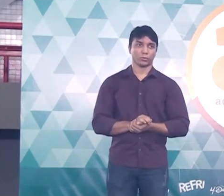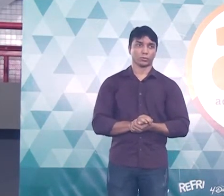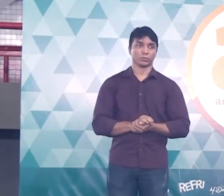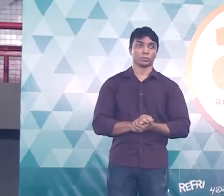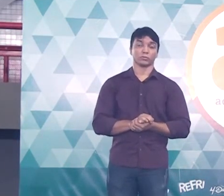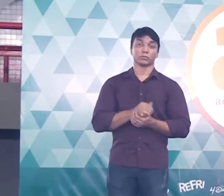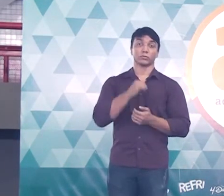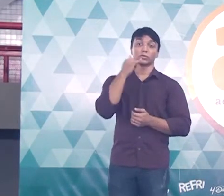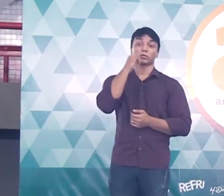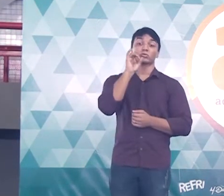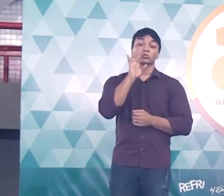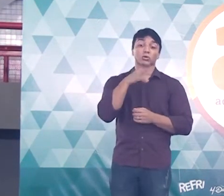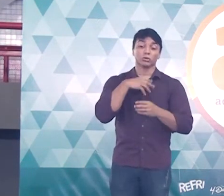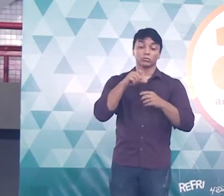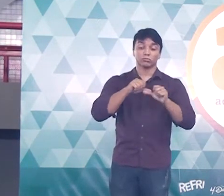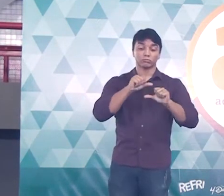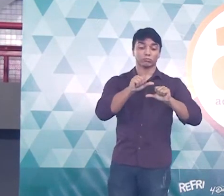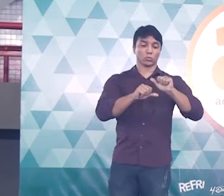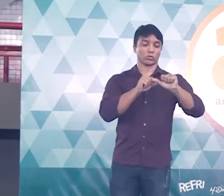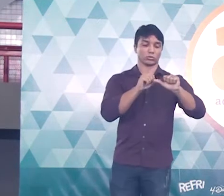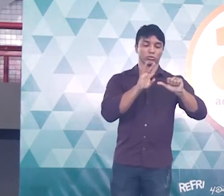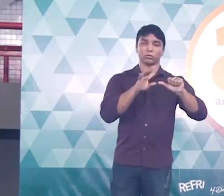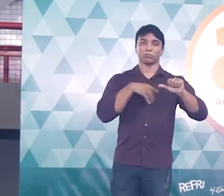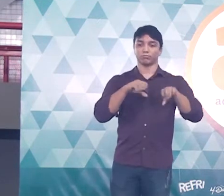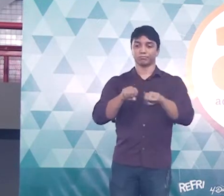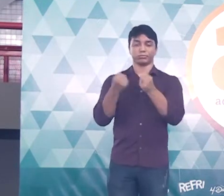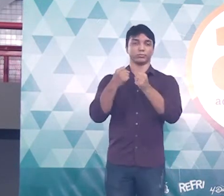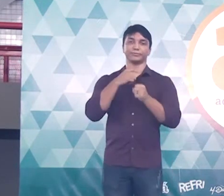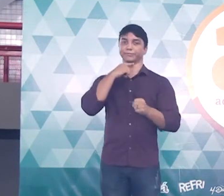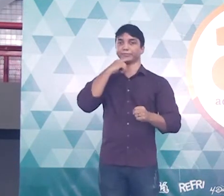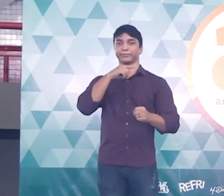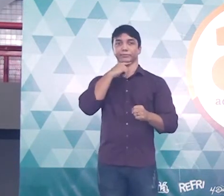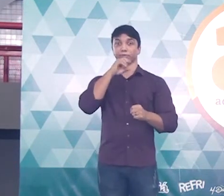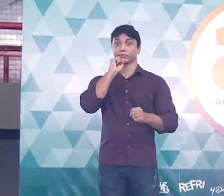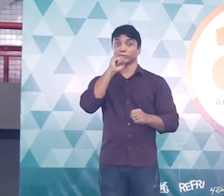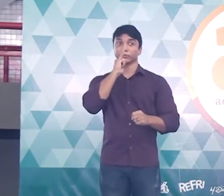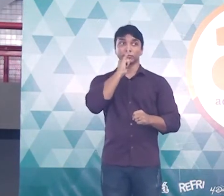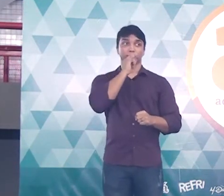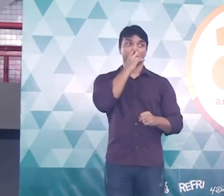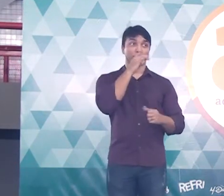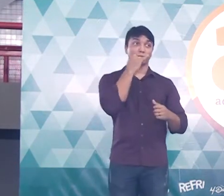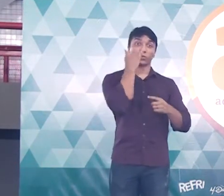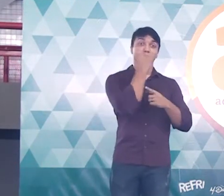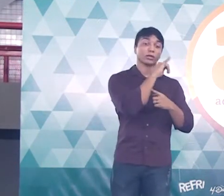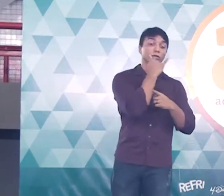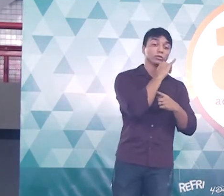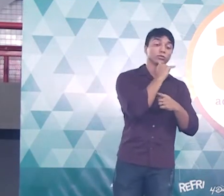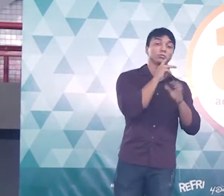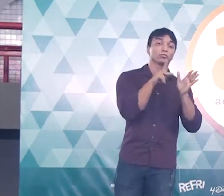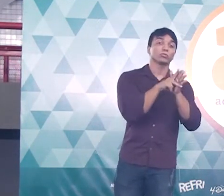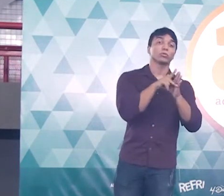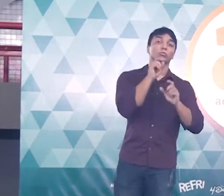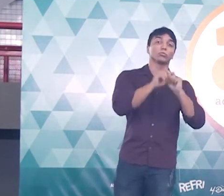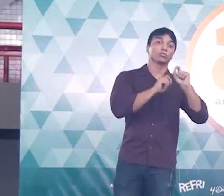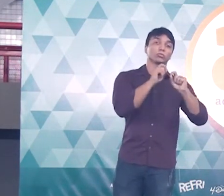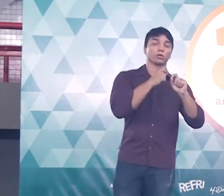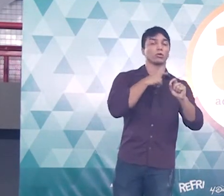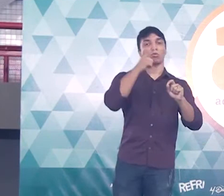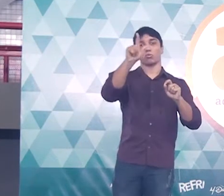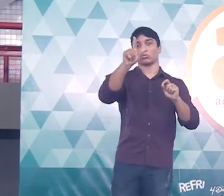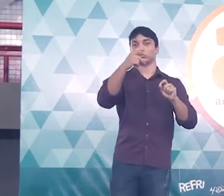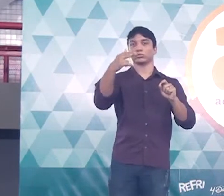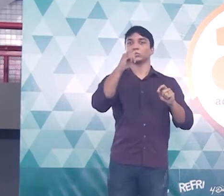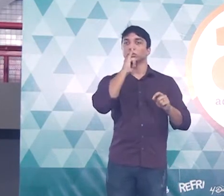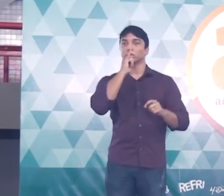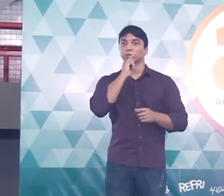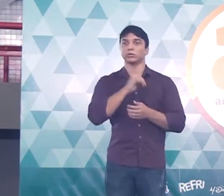Energia só pode ser transformada. Então, se você tem energia, é porque essa energia já veio de uma outra coisa. Por exemplo,